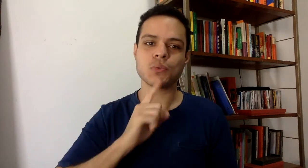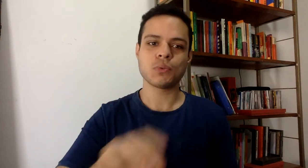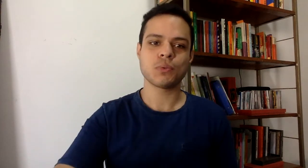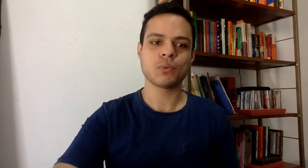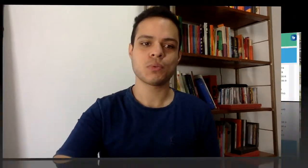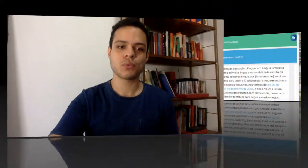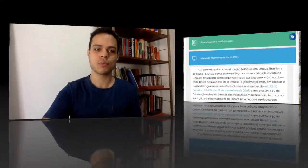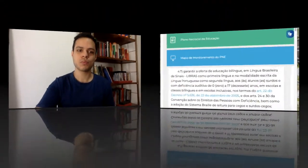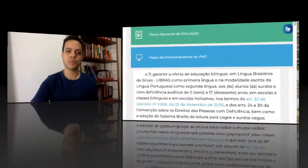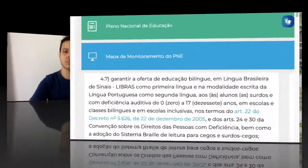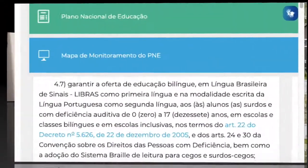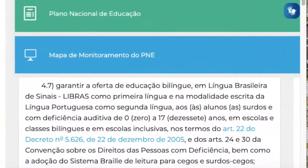surdos.